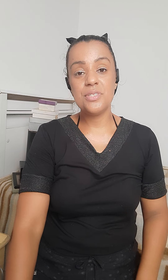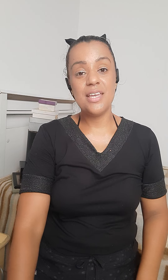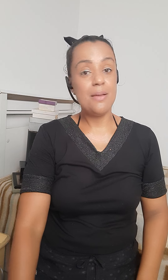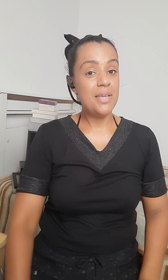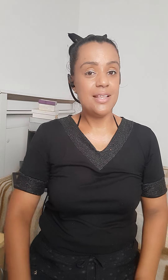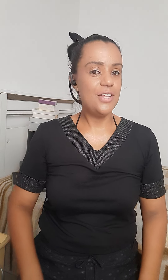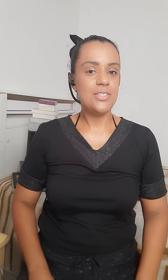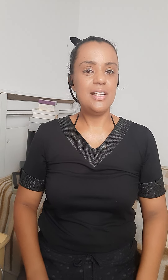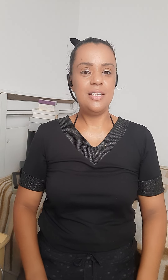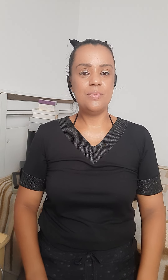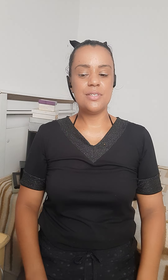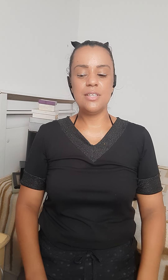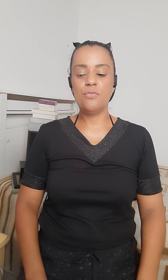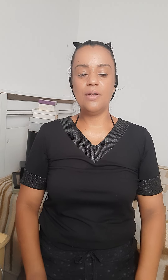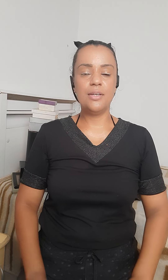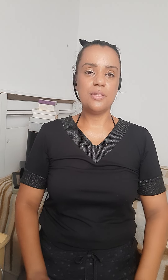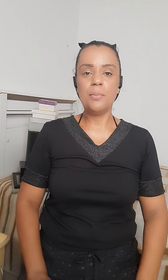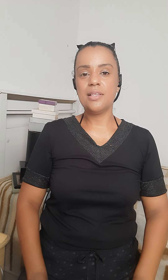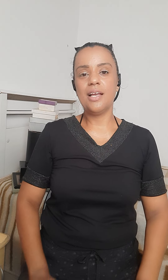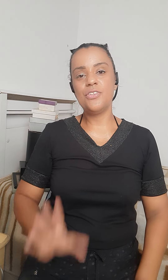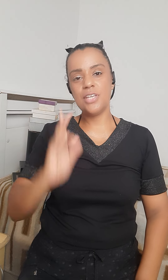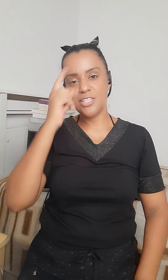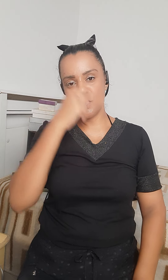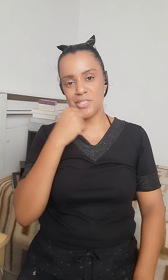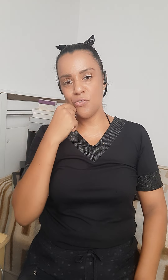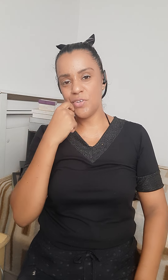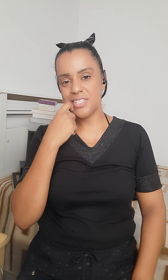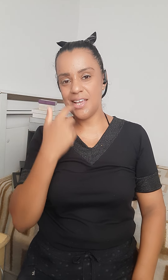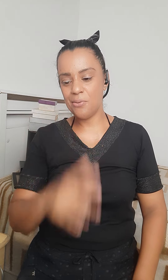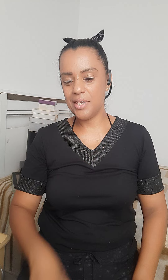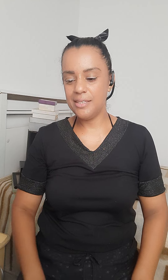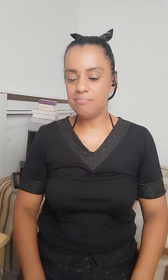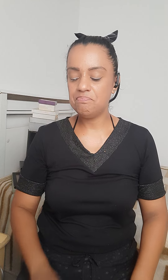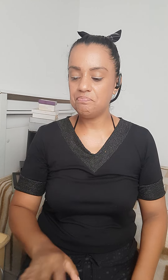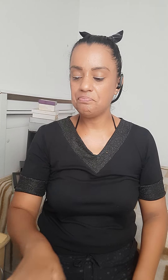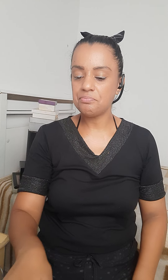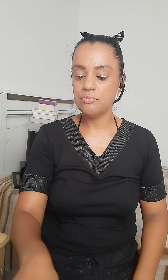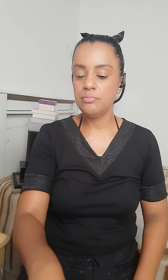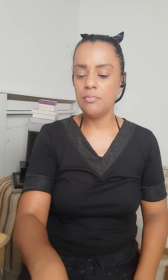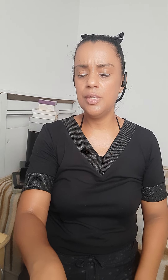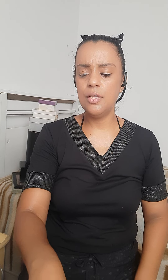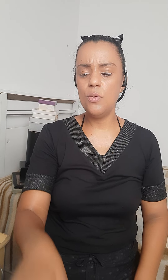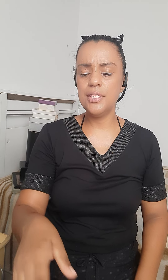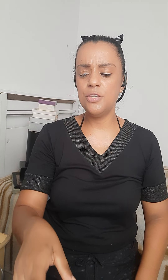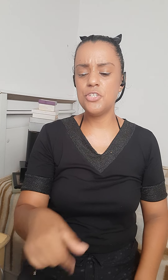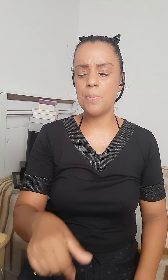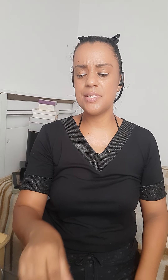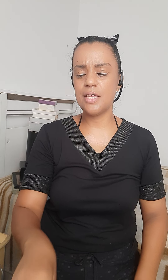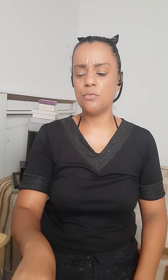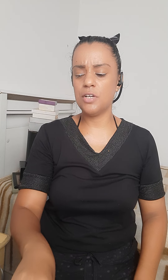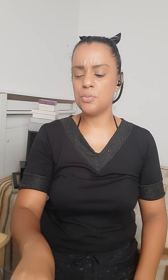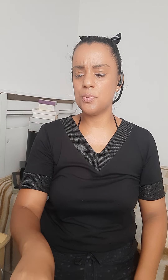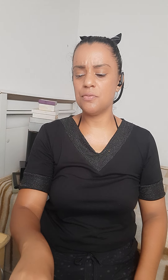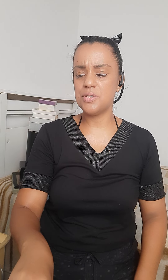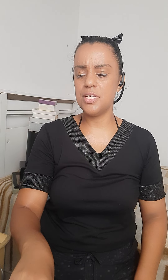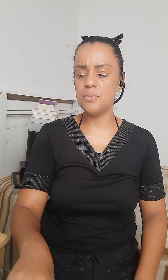é a metade da Libras. Eu falo que a outra metade é a expressão facial, né? Então, aqui eu tinha passado verbos para vocês, mas